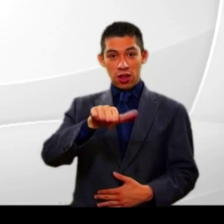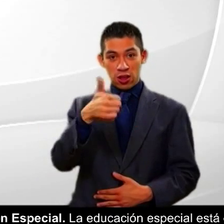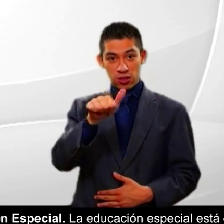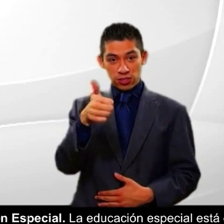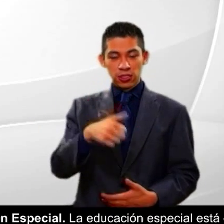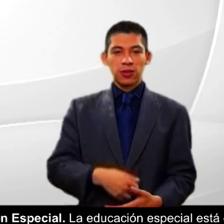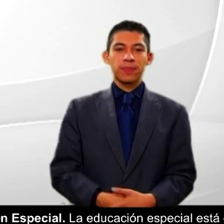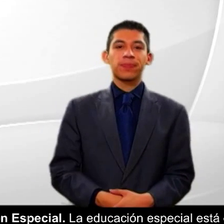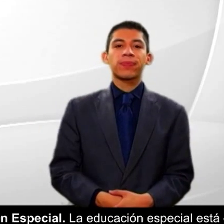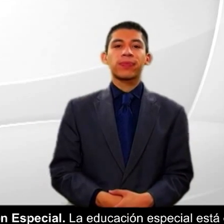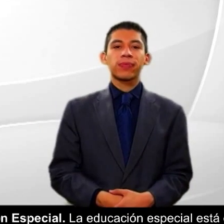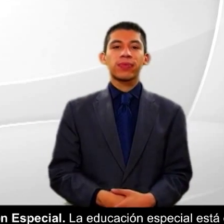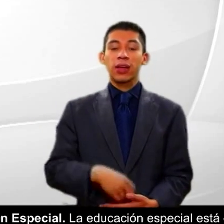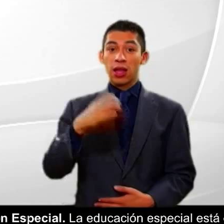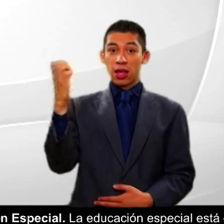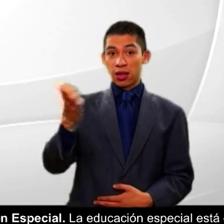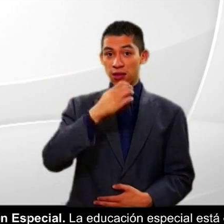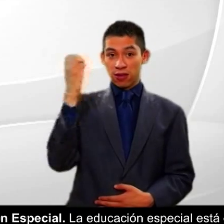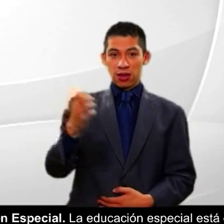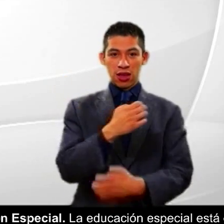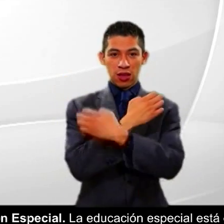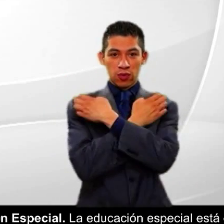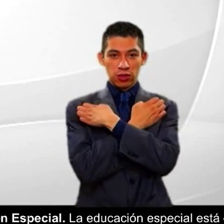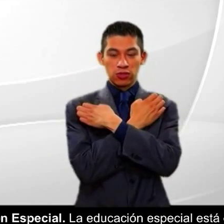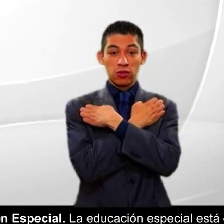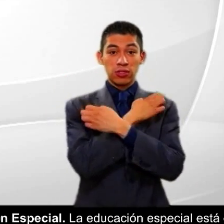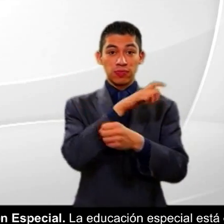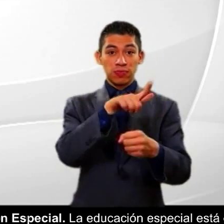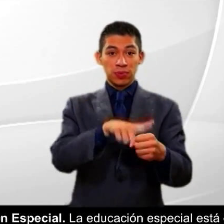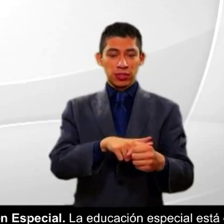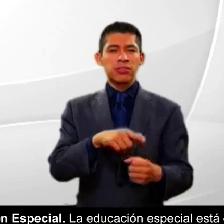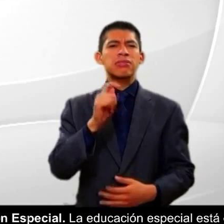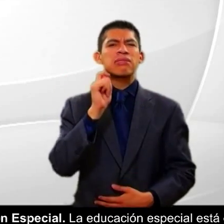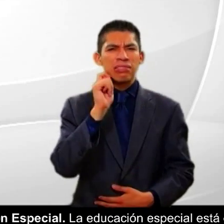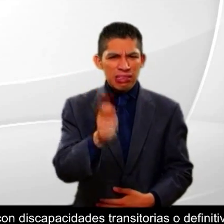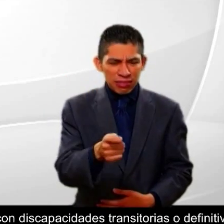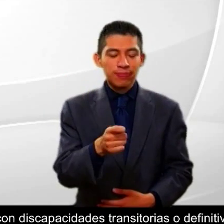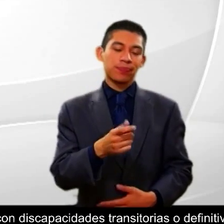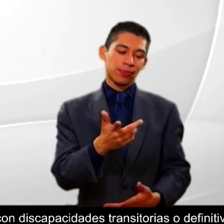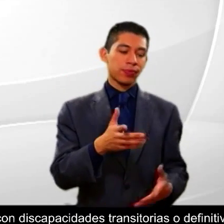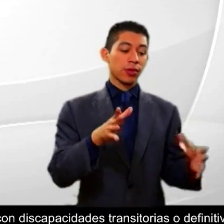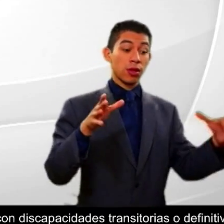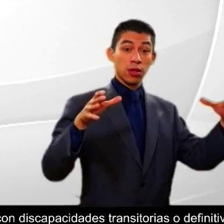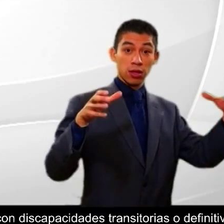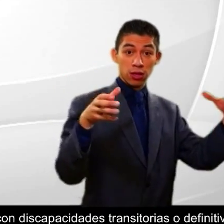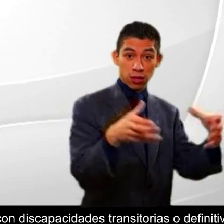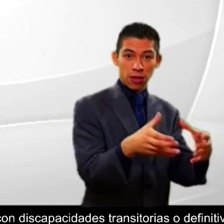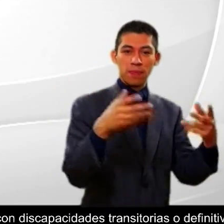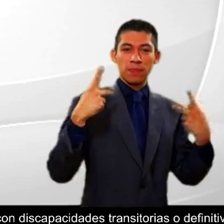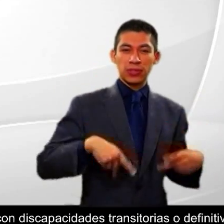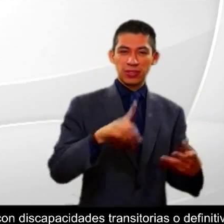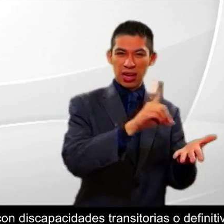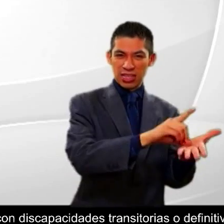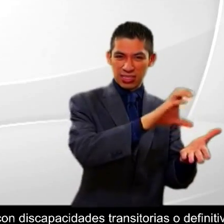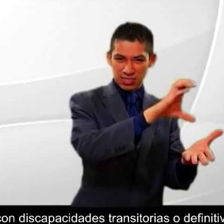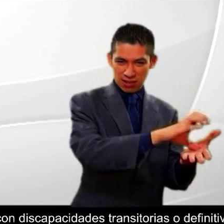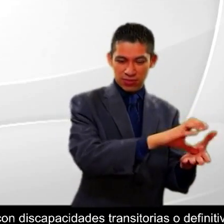11. Educación especial La educación especial está destinada a individuos con discapacidades transitorias o